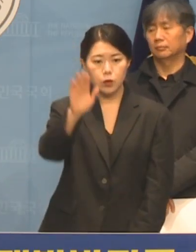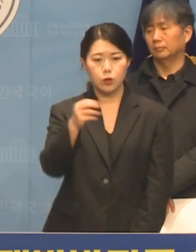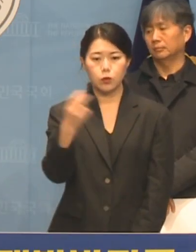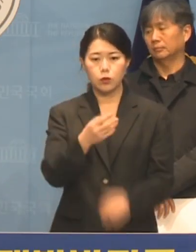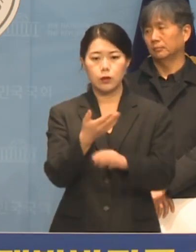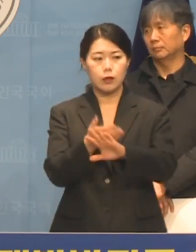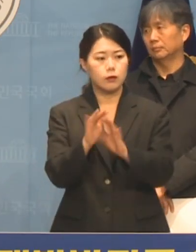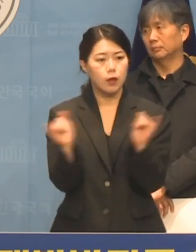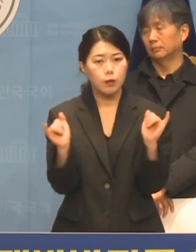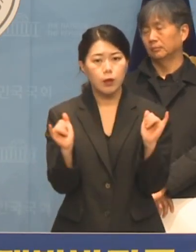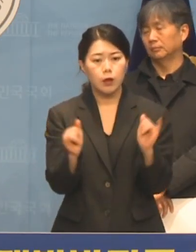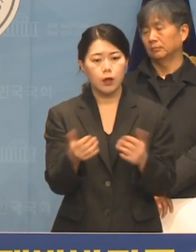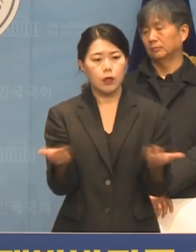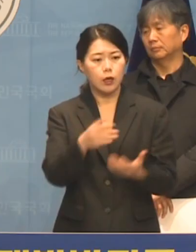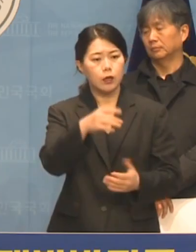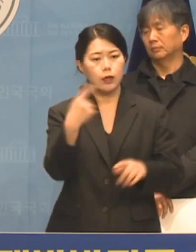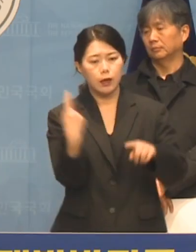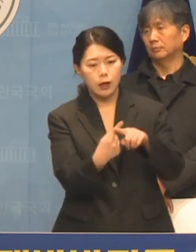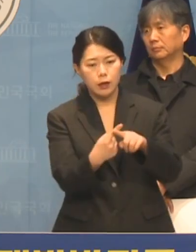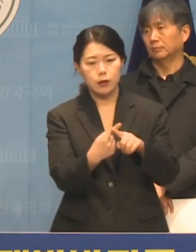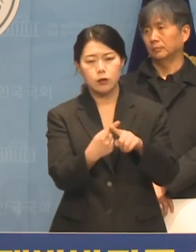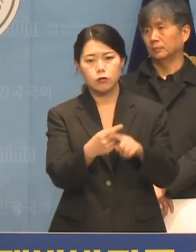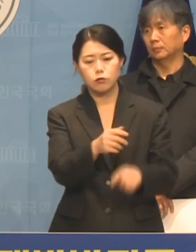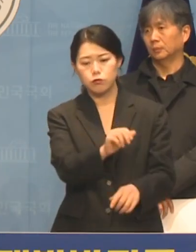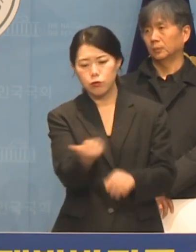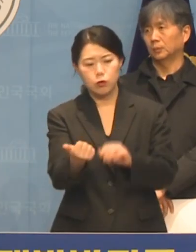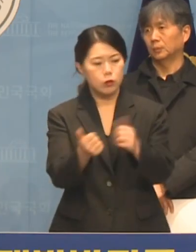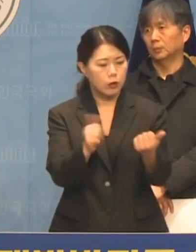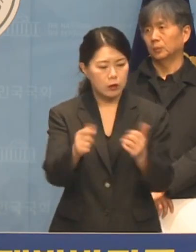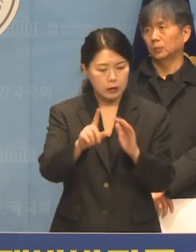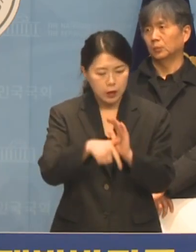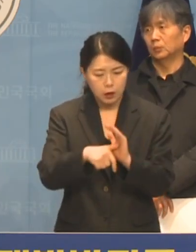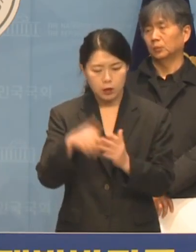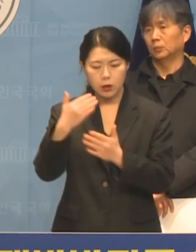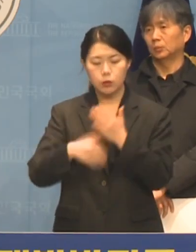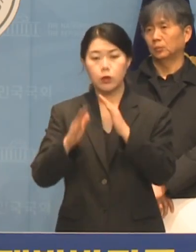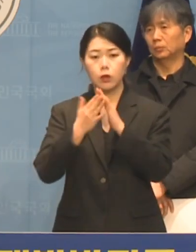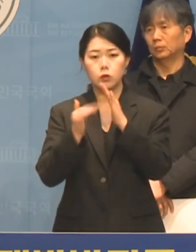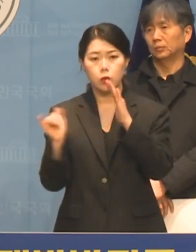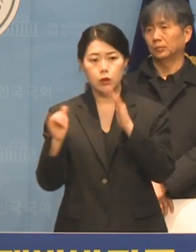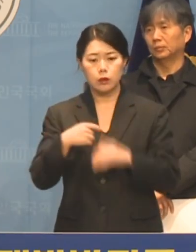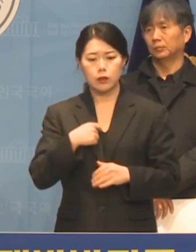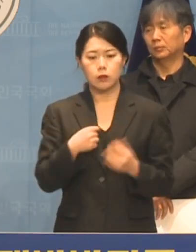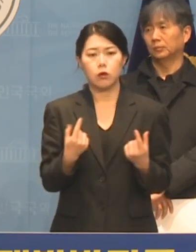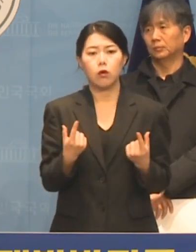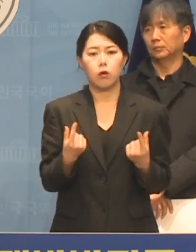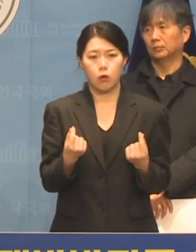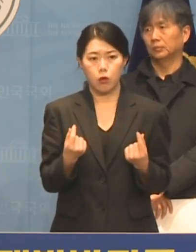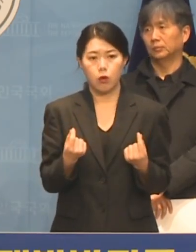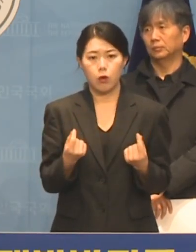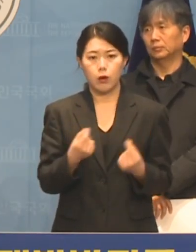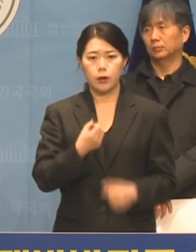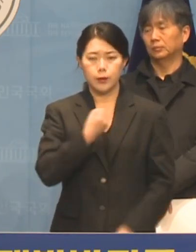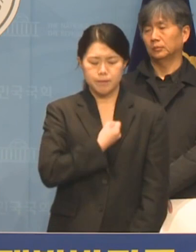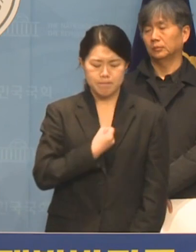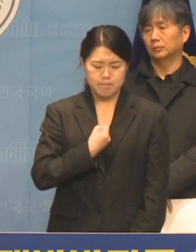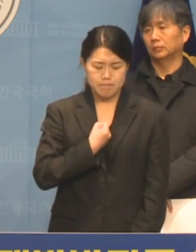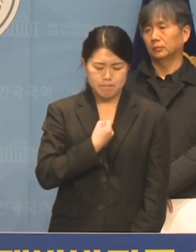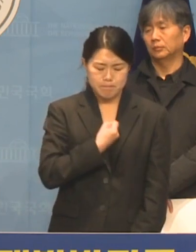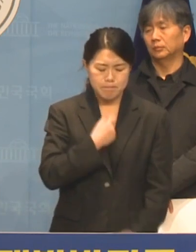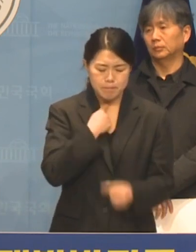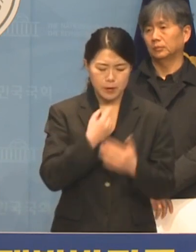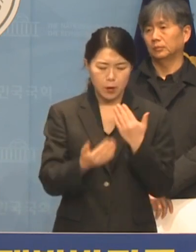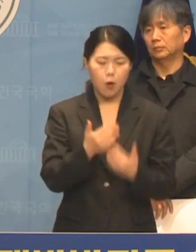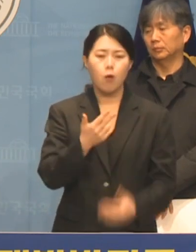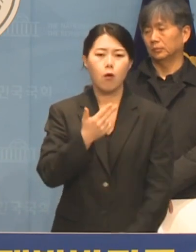누군가 일터에서 가족을 잃었을 때 그 유족들만큼은 저희 유족처럼 가슴 아픈 경험을 하지